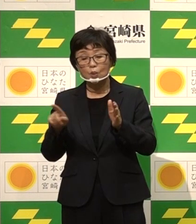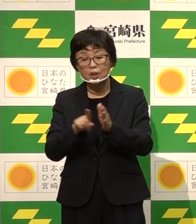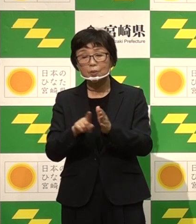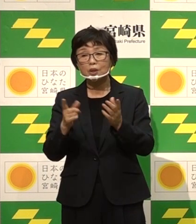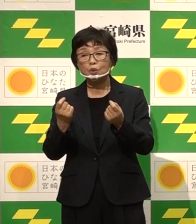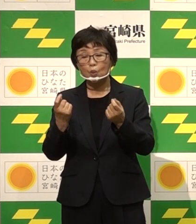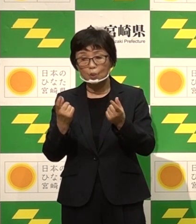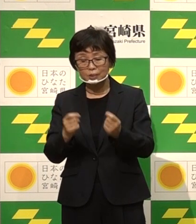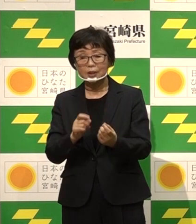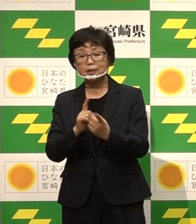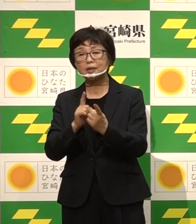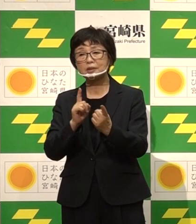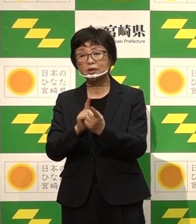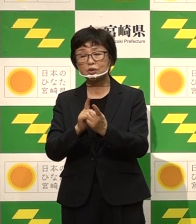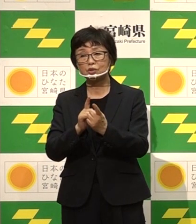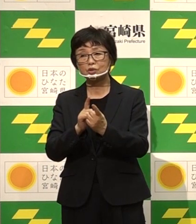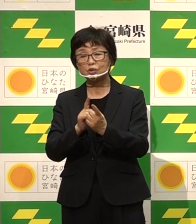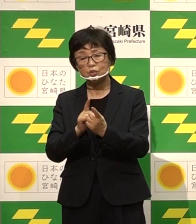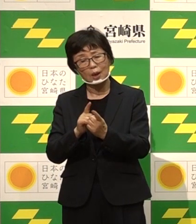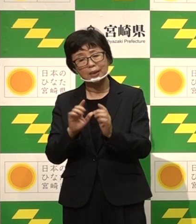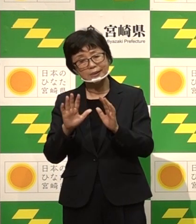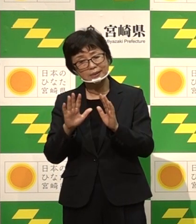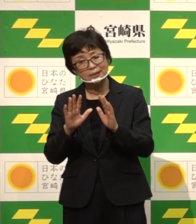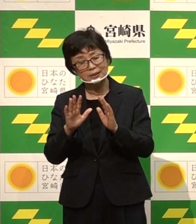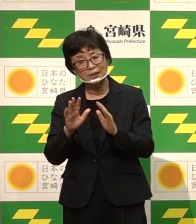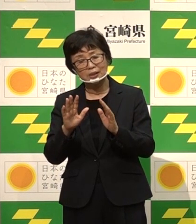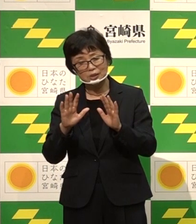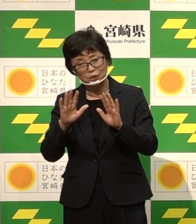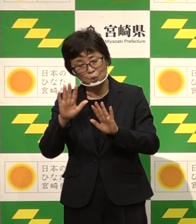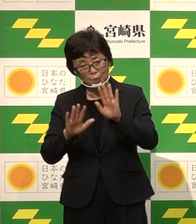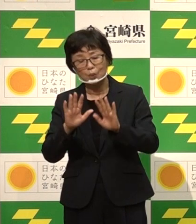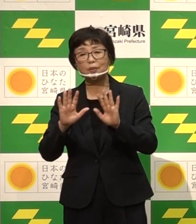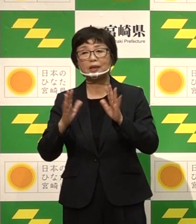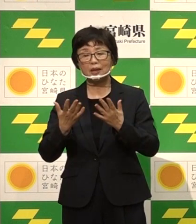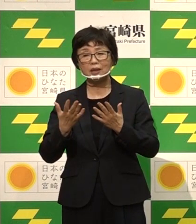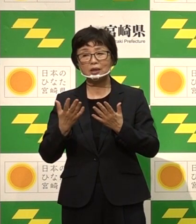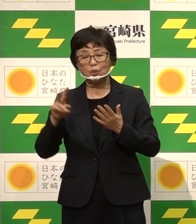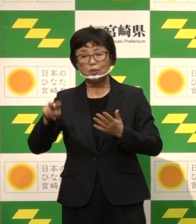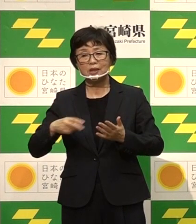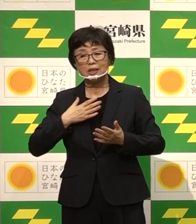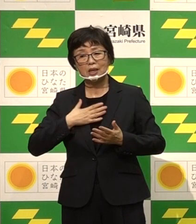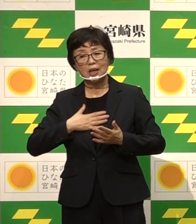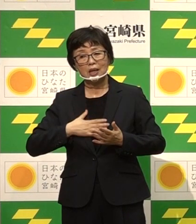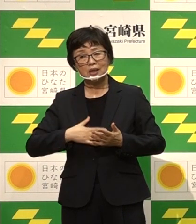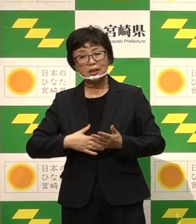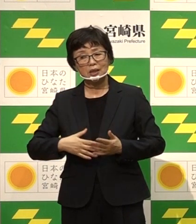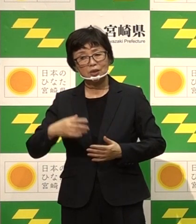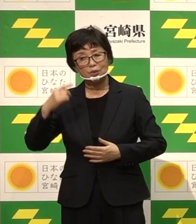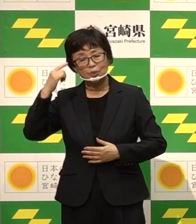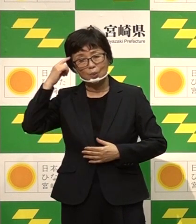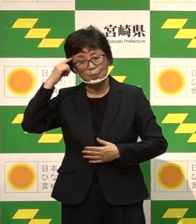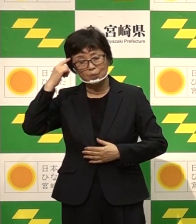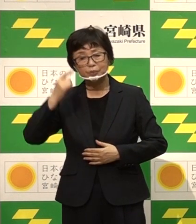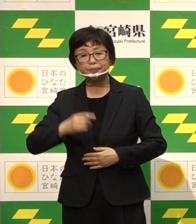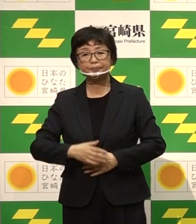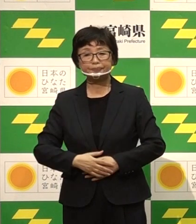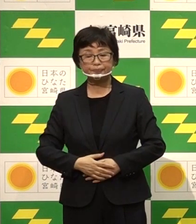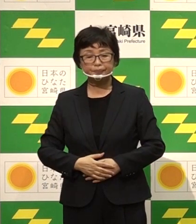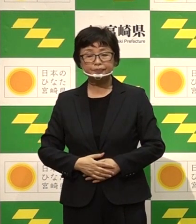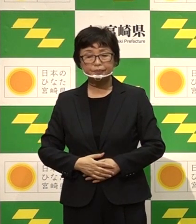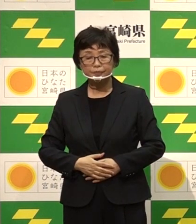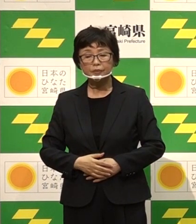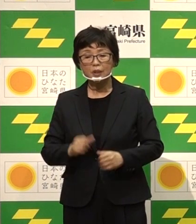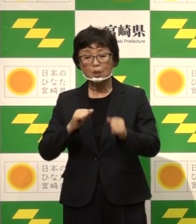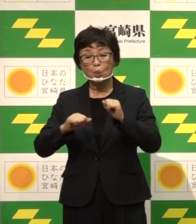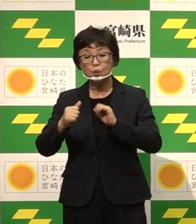策というものを行う状況にはないというところは理解できるものと思います。その